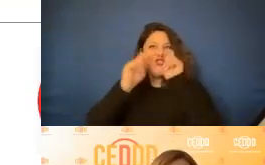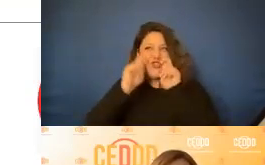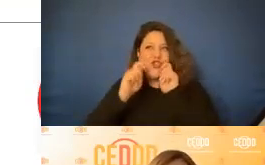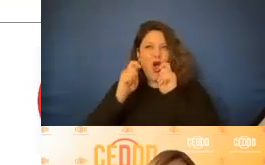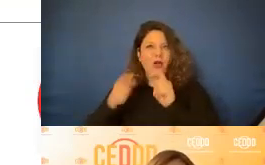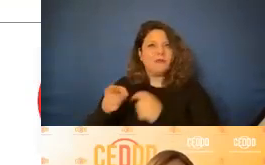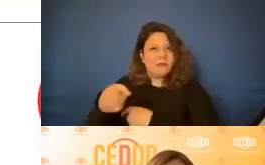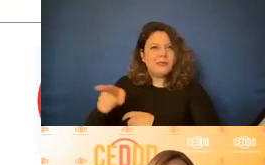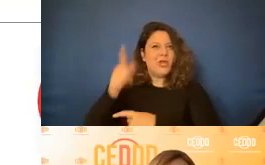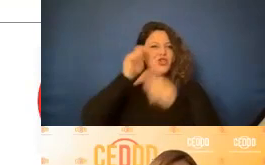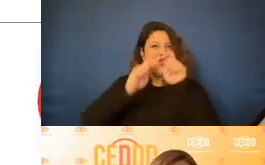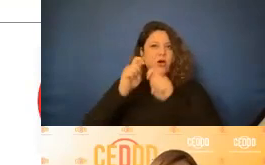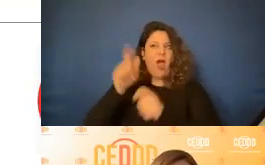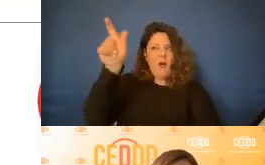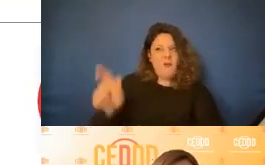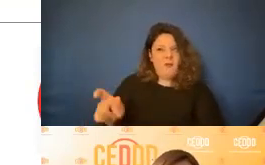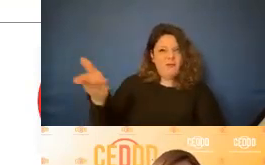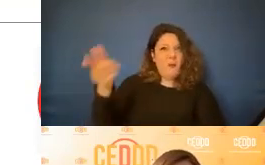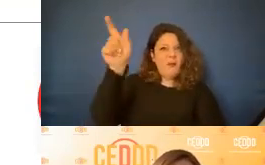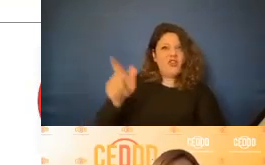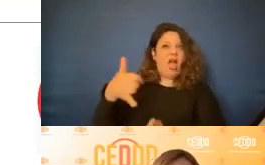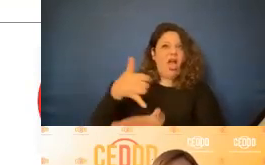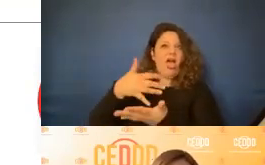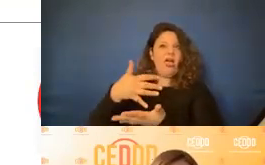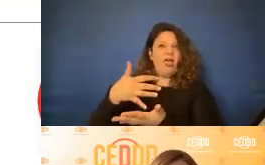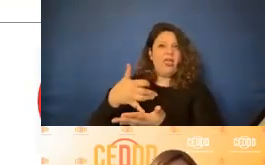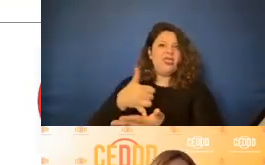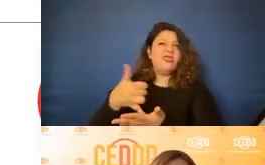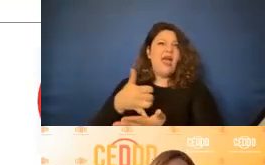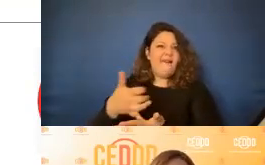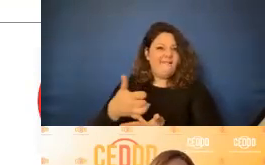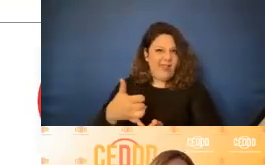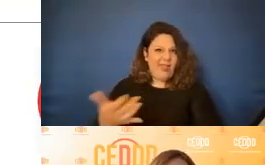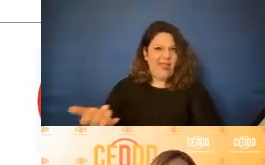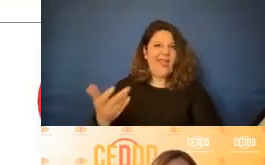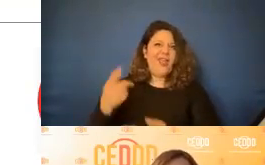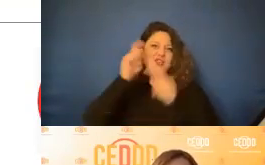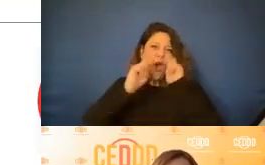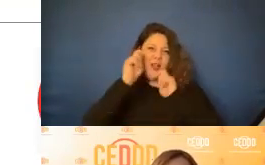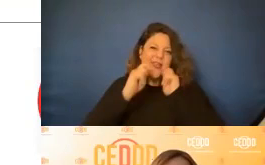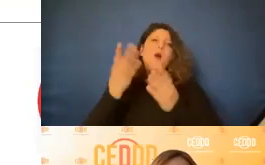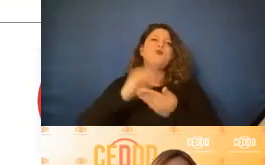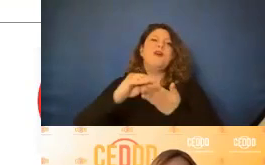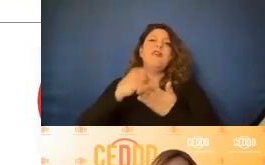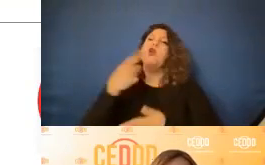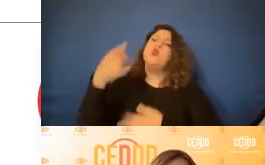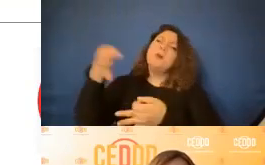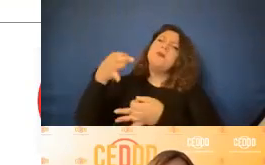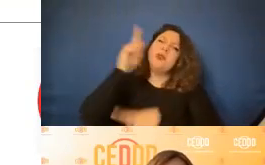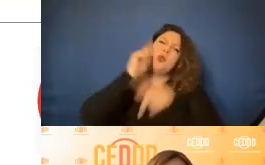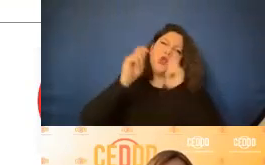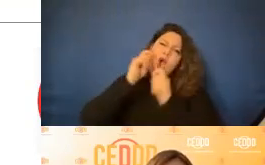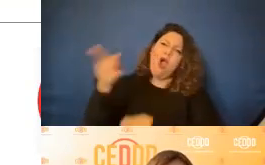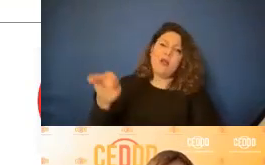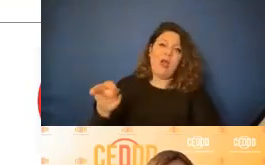Presentarlo como una persona débil, indefensa, llorica, ¿no? Muchas veces escuchamos esto de es que tú siempre estás llorando, es que pues